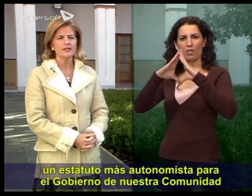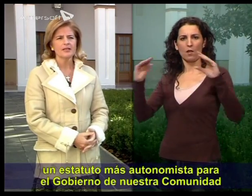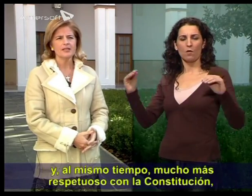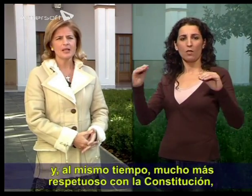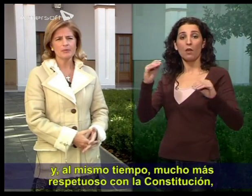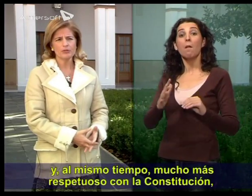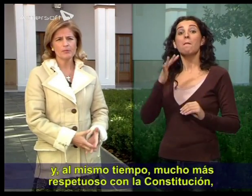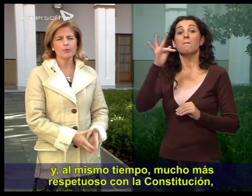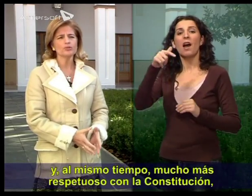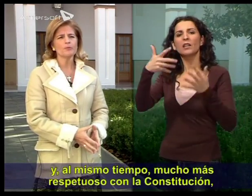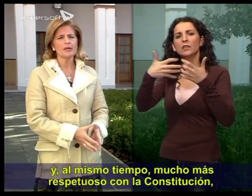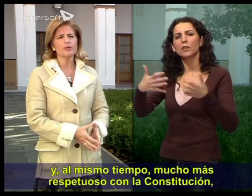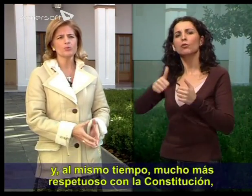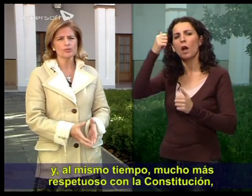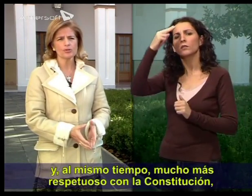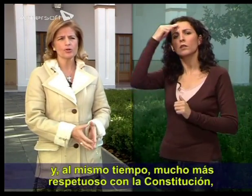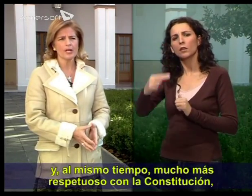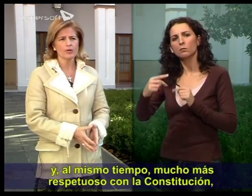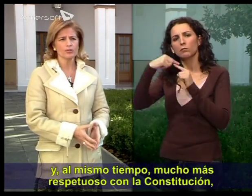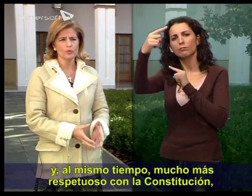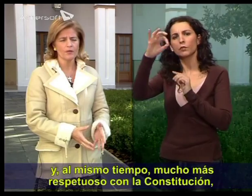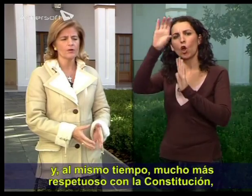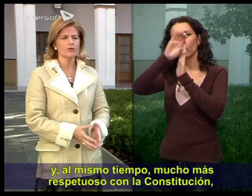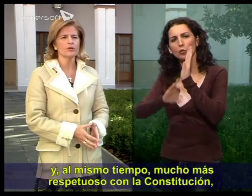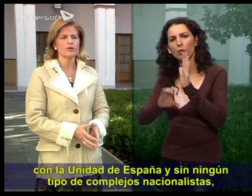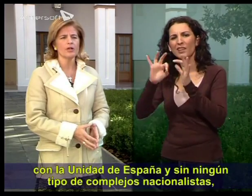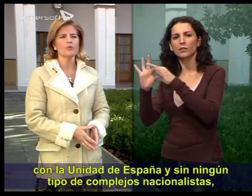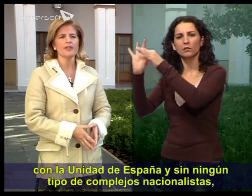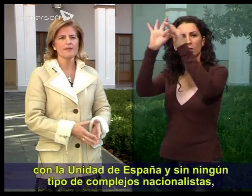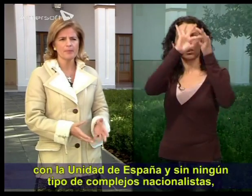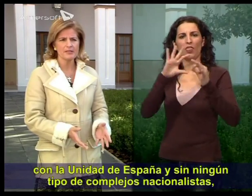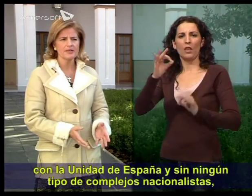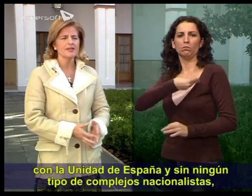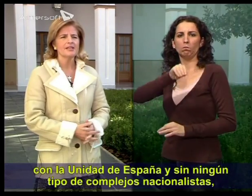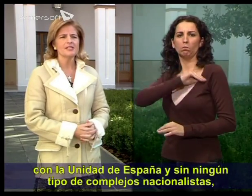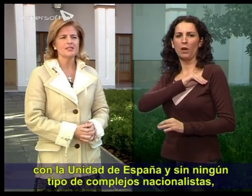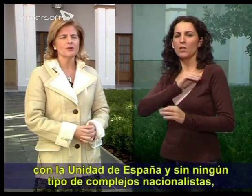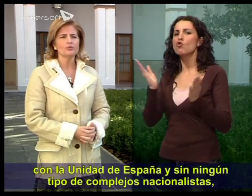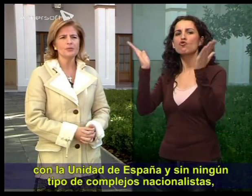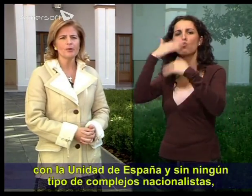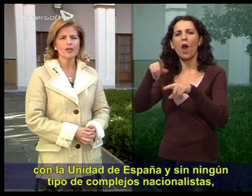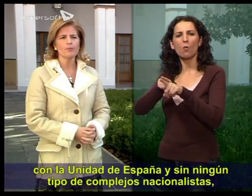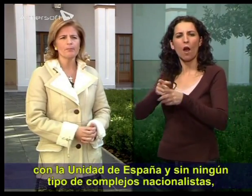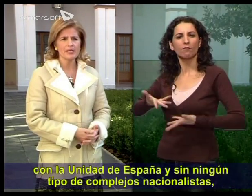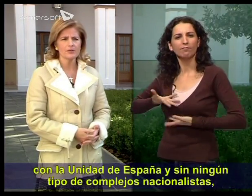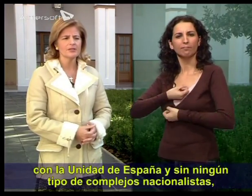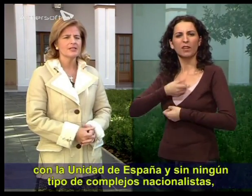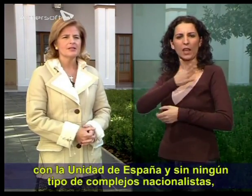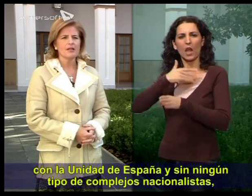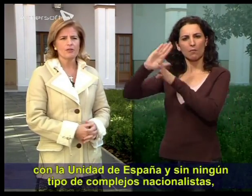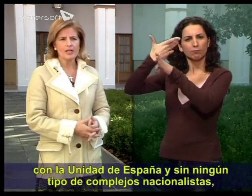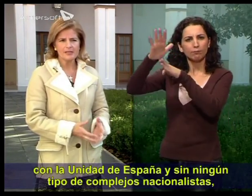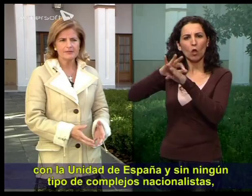comunidad y al mismo tiempo mucho más respetuoso con la Constitución, con la unidad de España y sin ningún tipo de